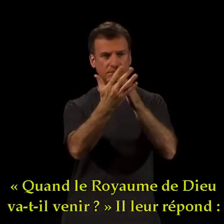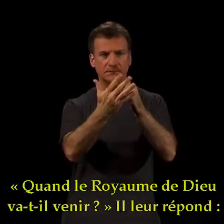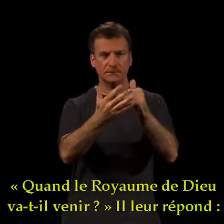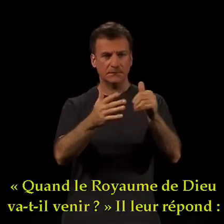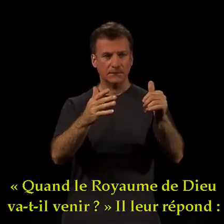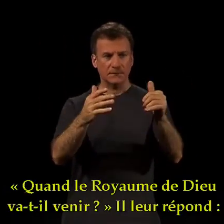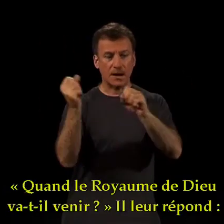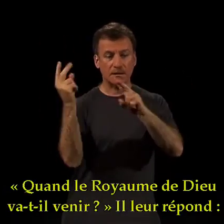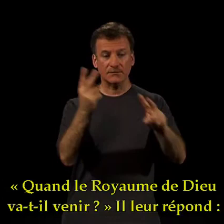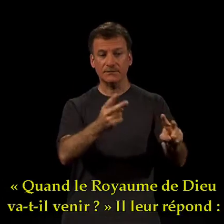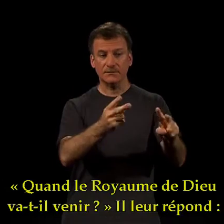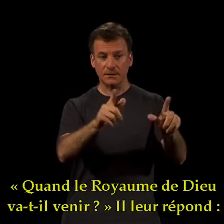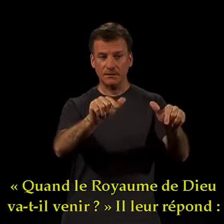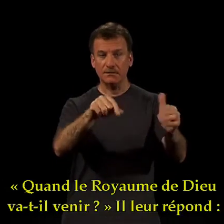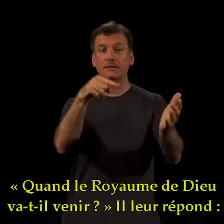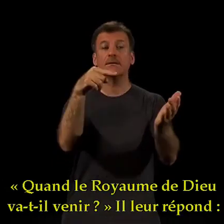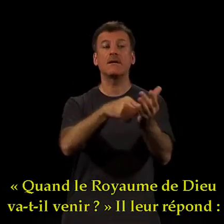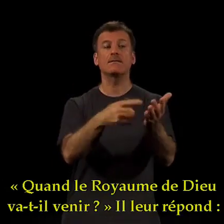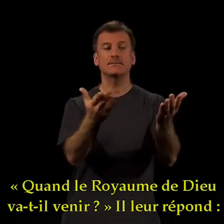«Quand le royaume de Dieu va-t-il venir?»